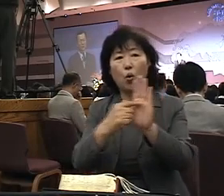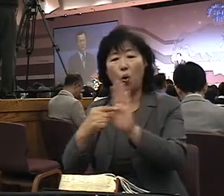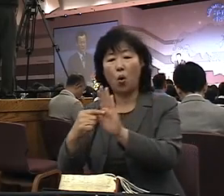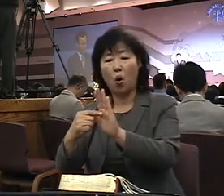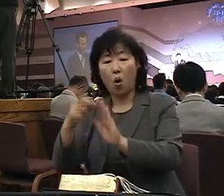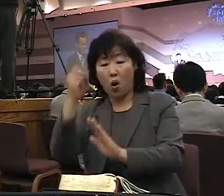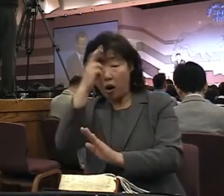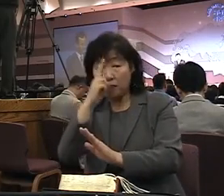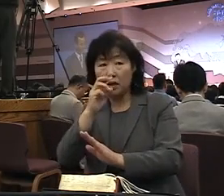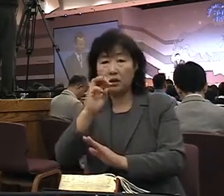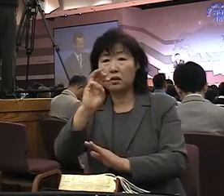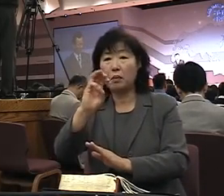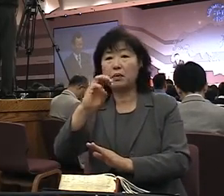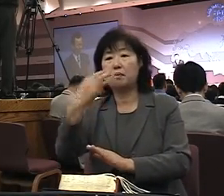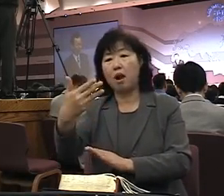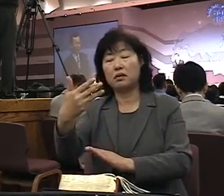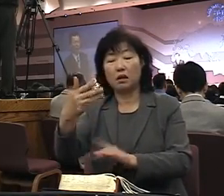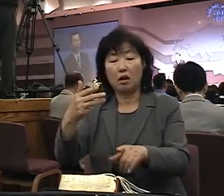것입니다.